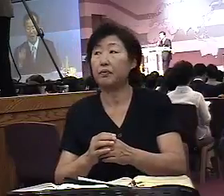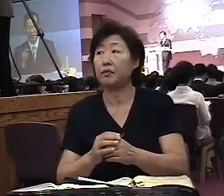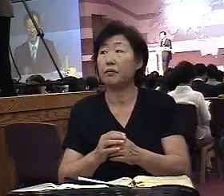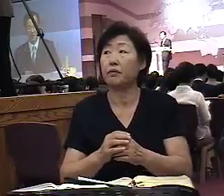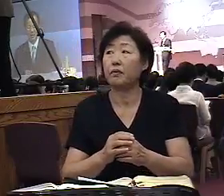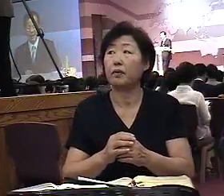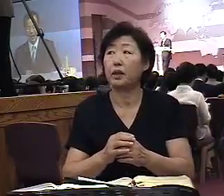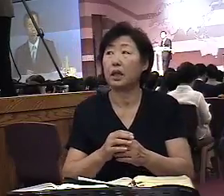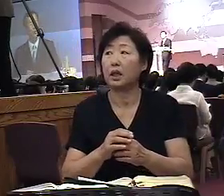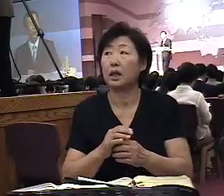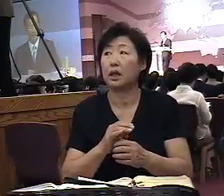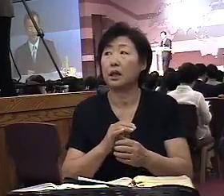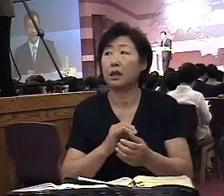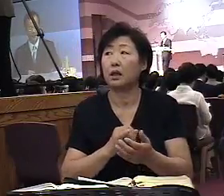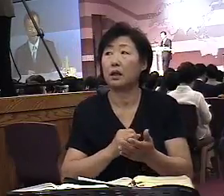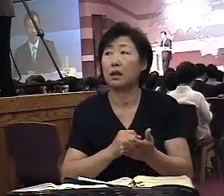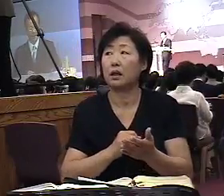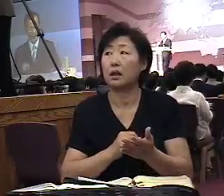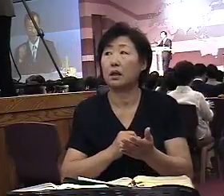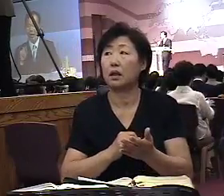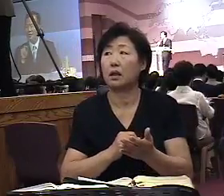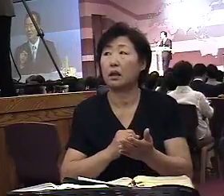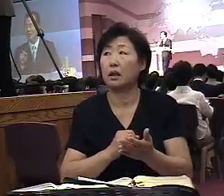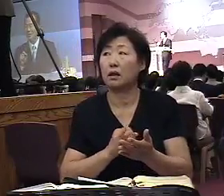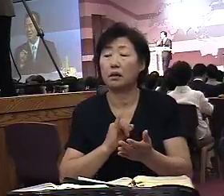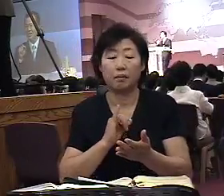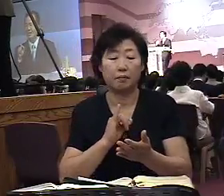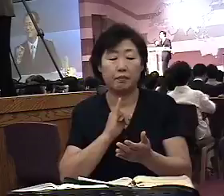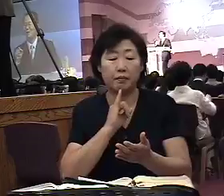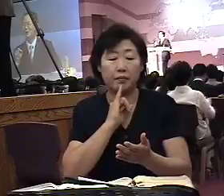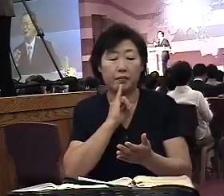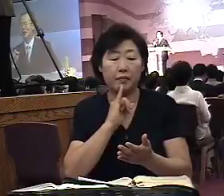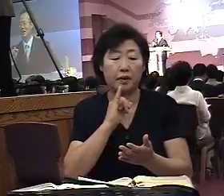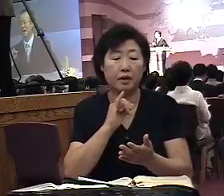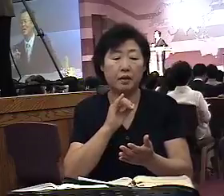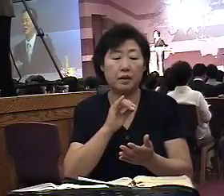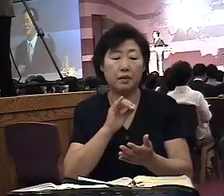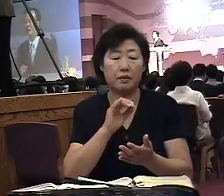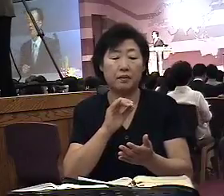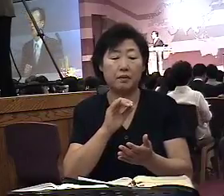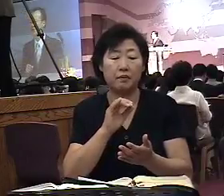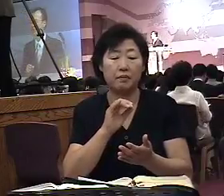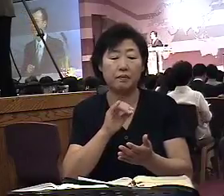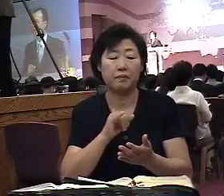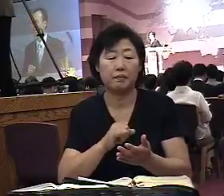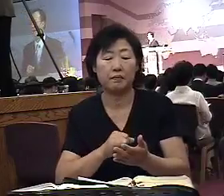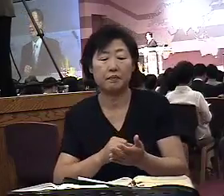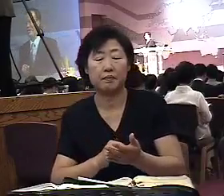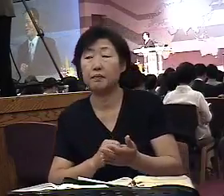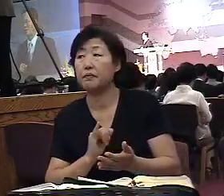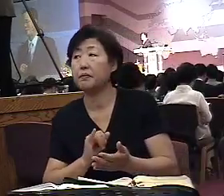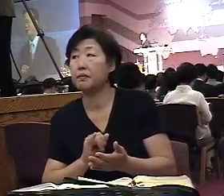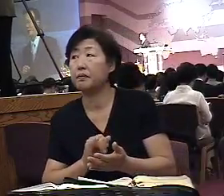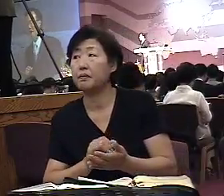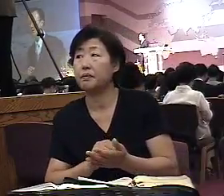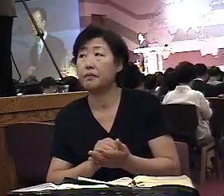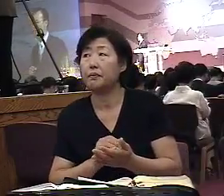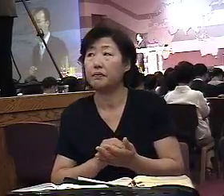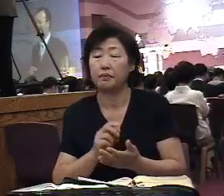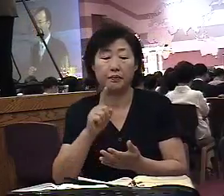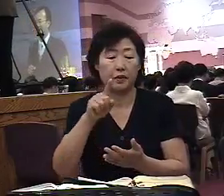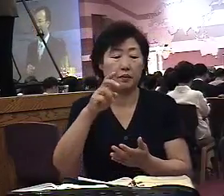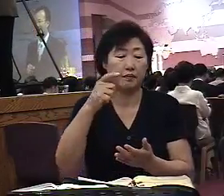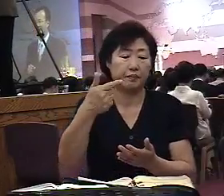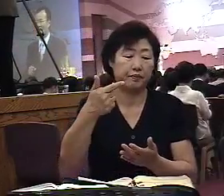라고 말씀을 해주시고 있는데 그 말씀은 16절에 잘 설명이 되어 있습니다. 여러분 16절